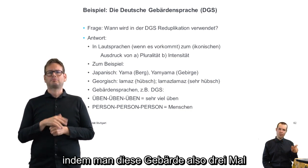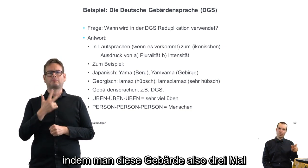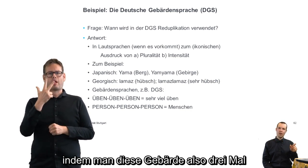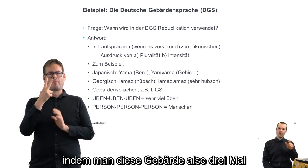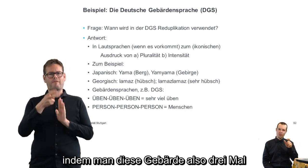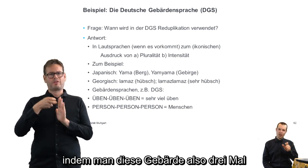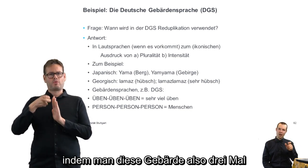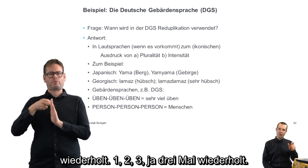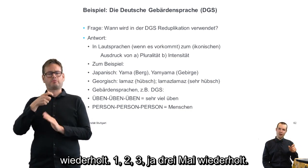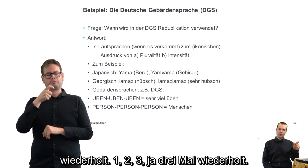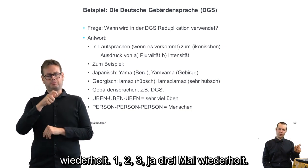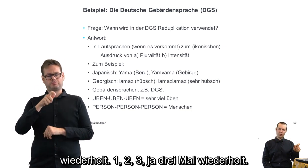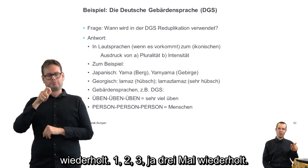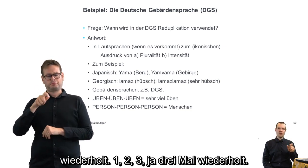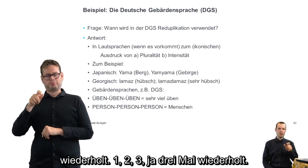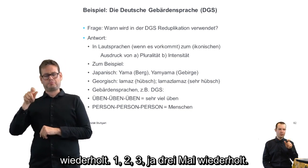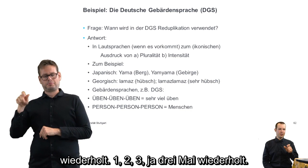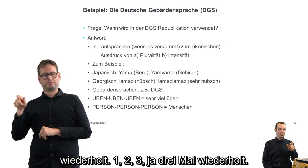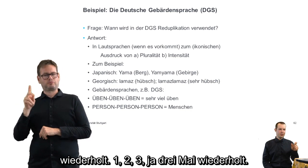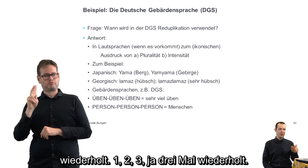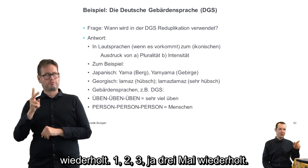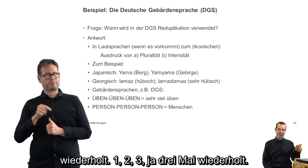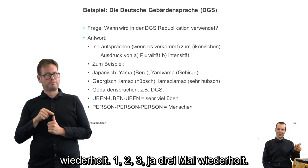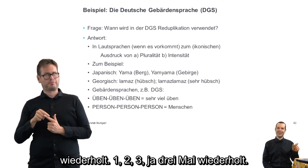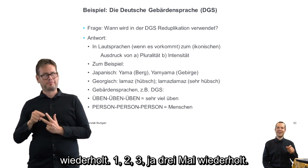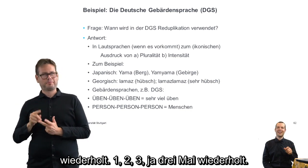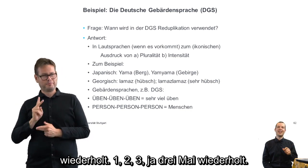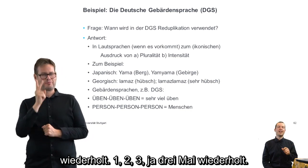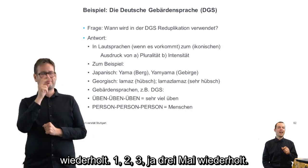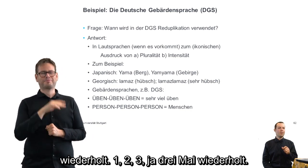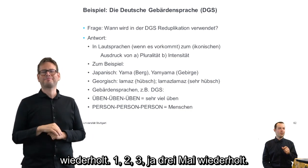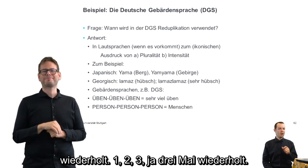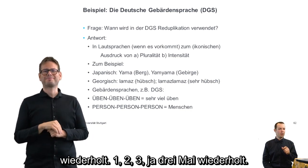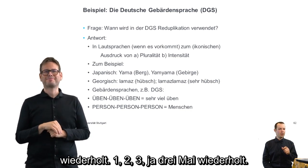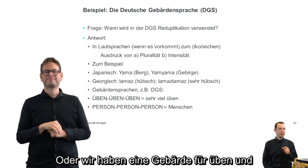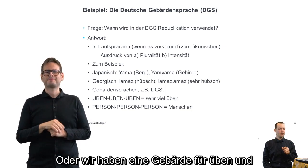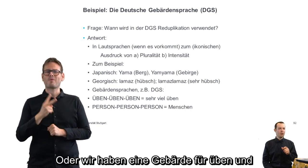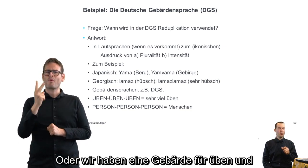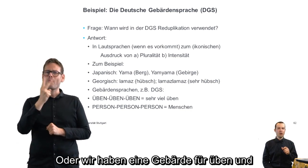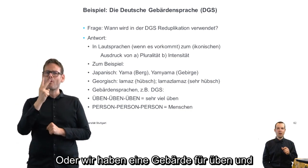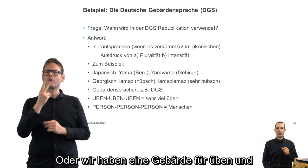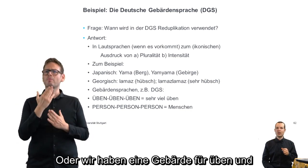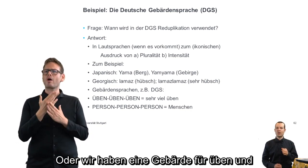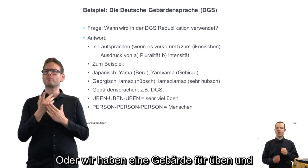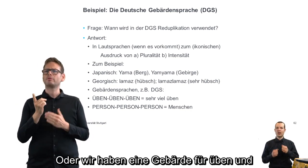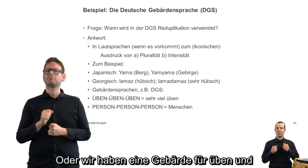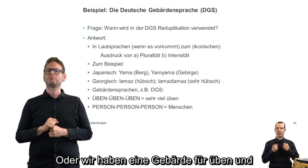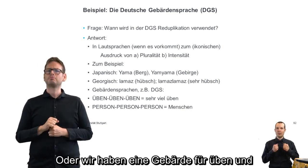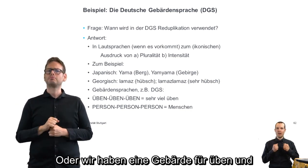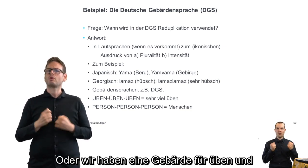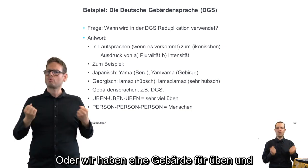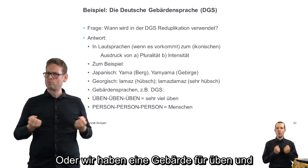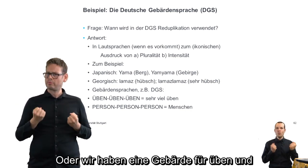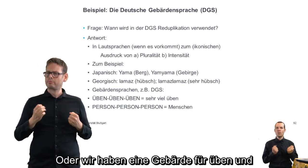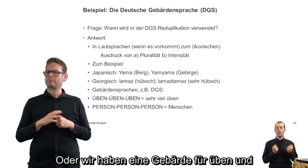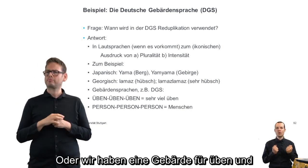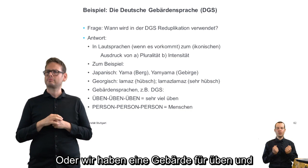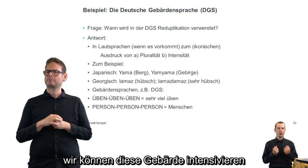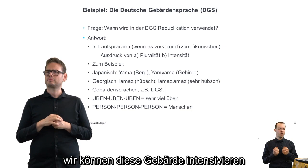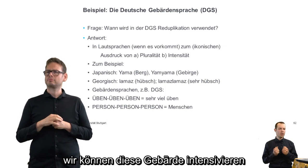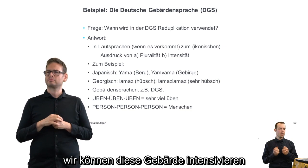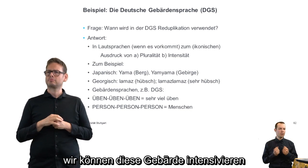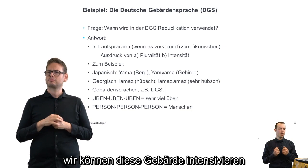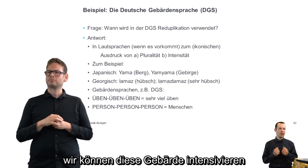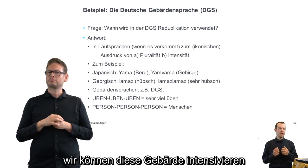Gebärde eben dreimal wiederholt eins zwei drei ja dreimal wiederholt oder wir hätten eine Gebärde im Üben